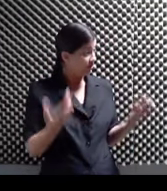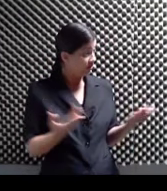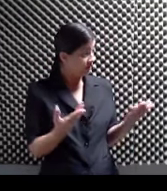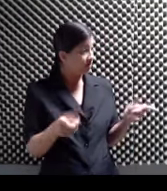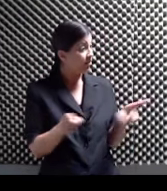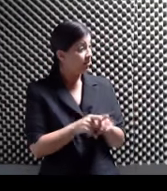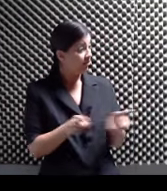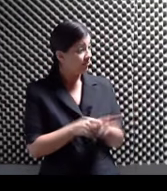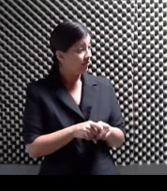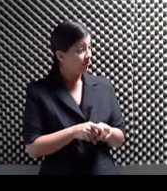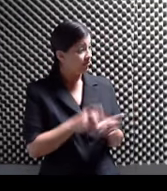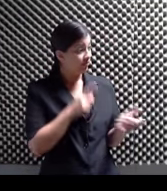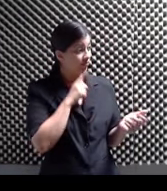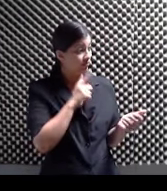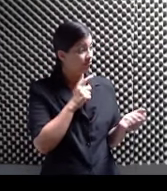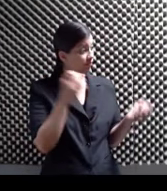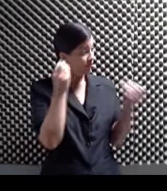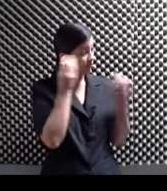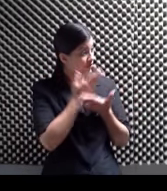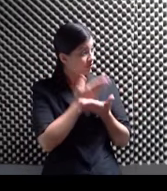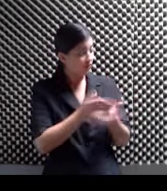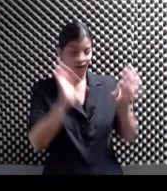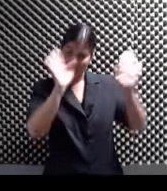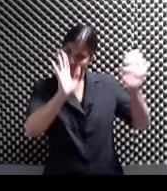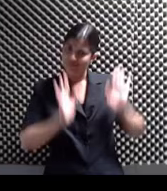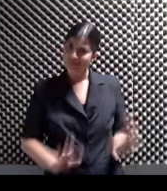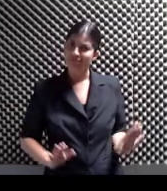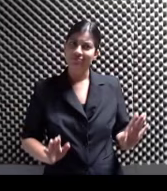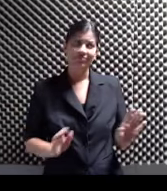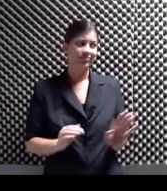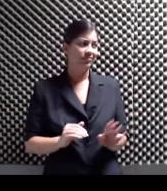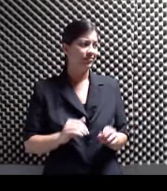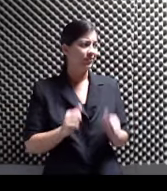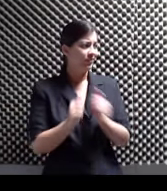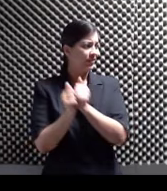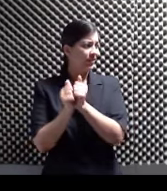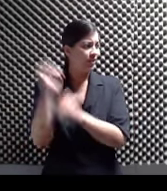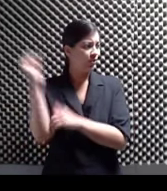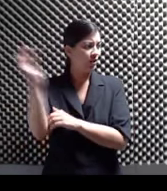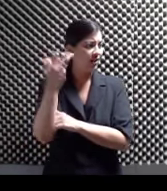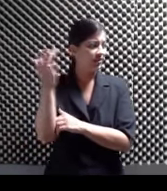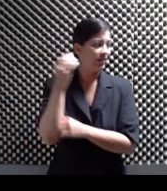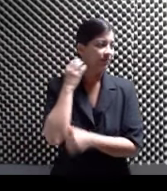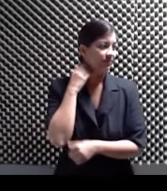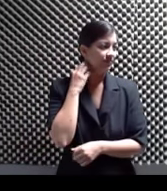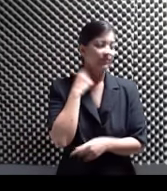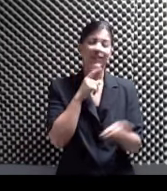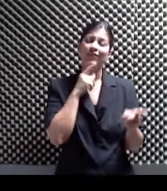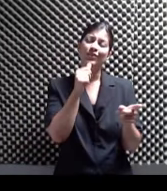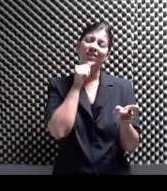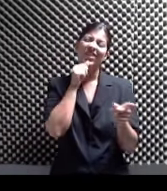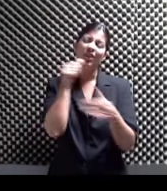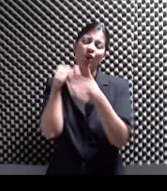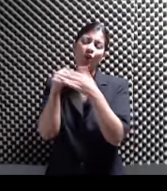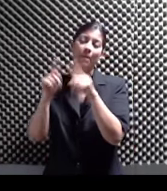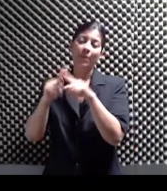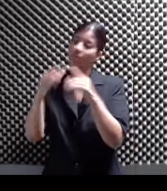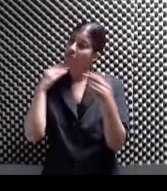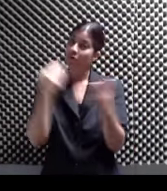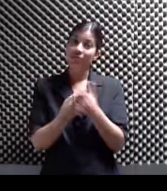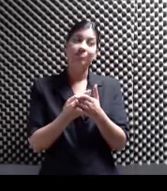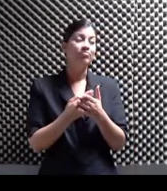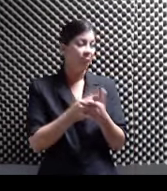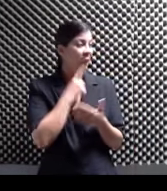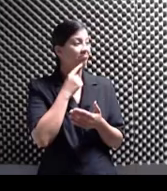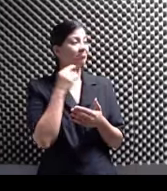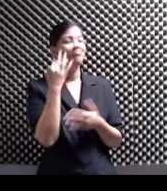por además brindarnos esta maravilla. Con la naturaleza de Morovis. Un pequeño secreto, pero bien chévere. Es un paraíso bien,